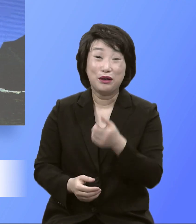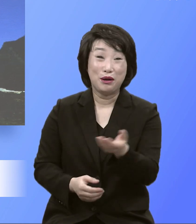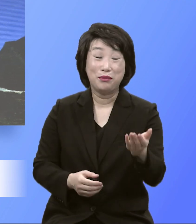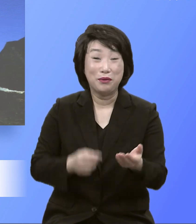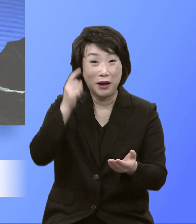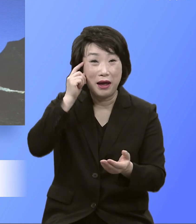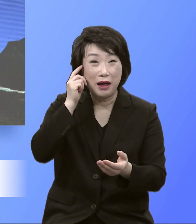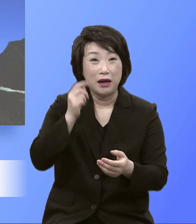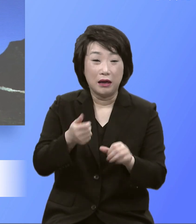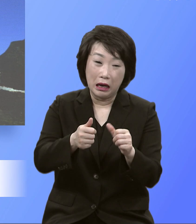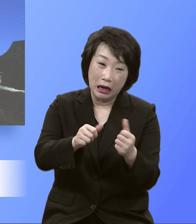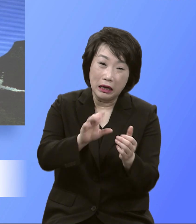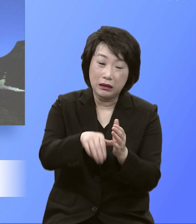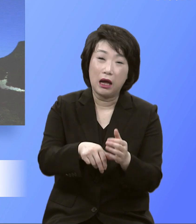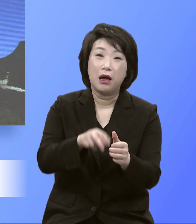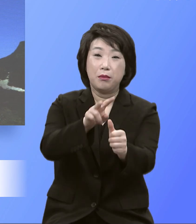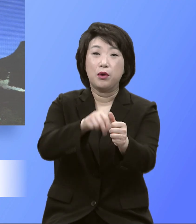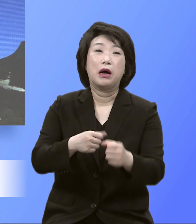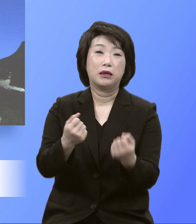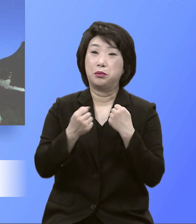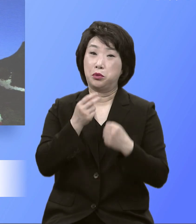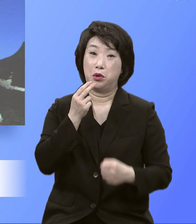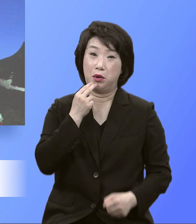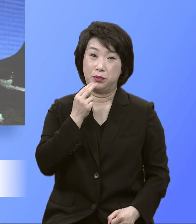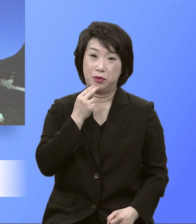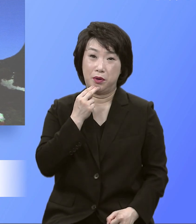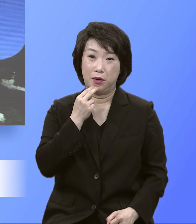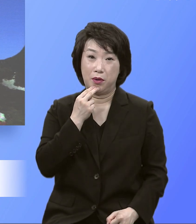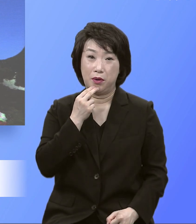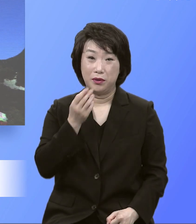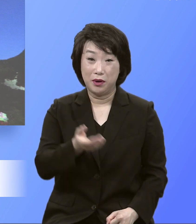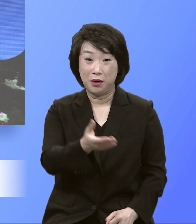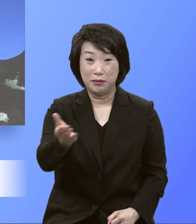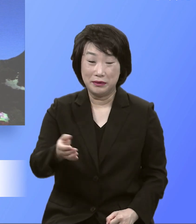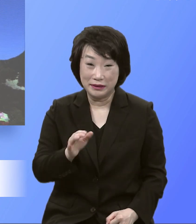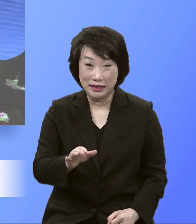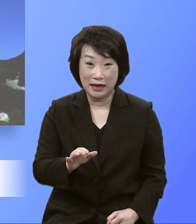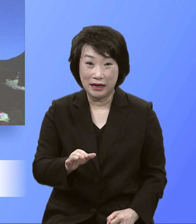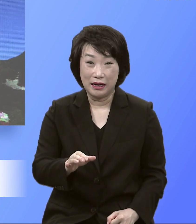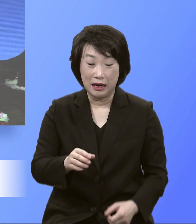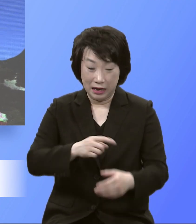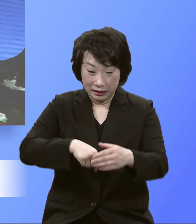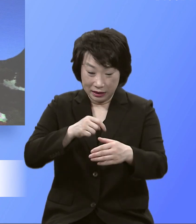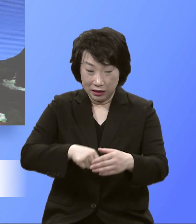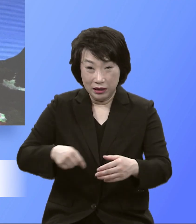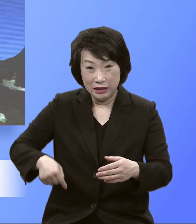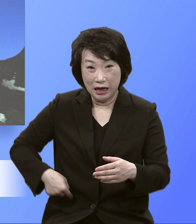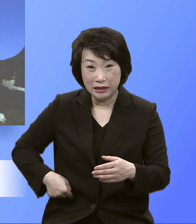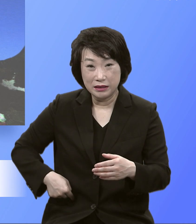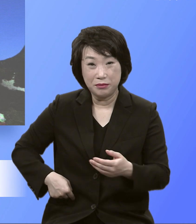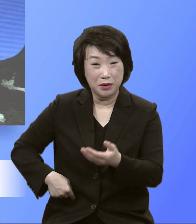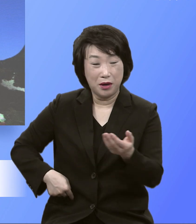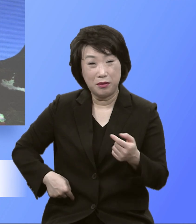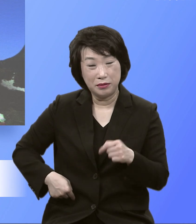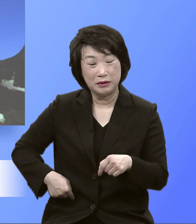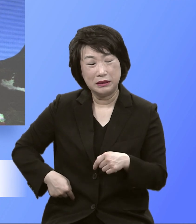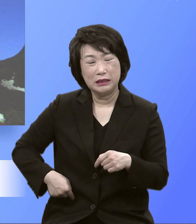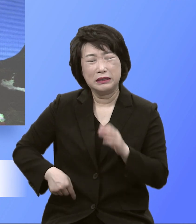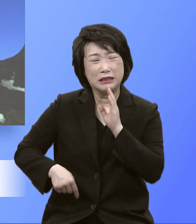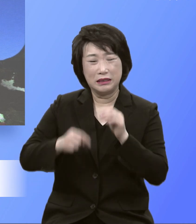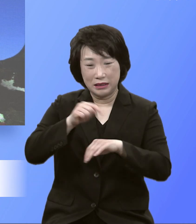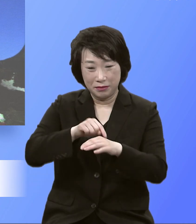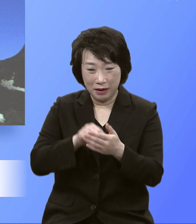미워할 기력이 없다니까. 그리고 이 속에서 잘 보세요 여러분, 양심이 막